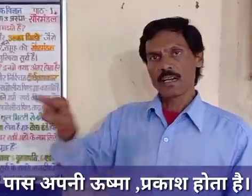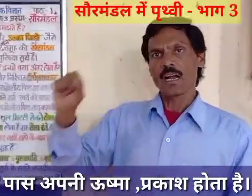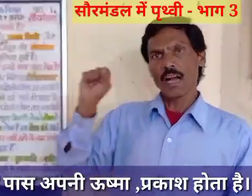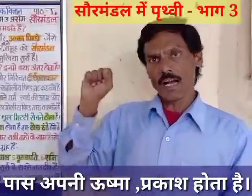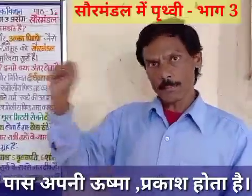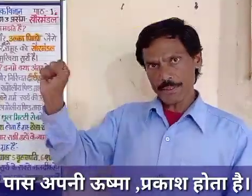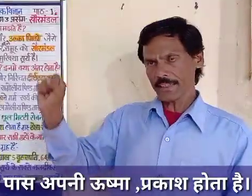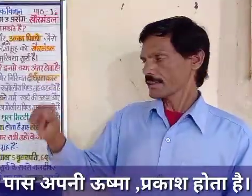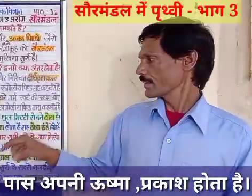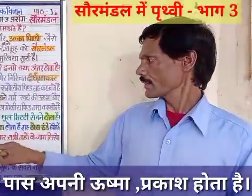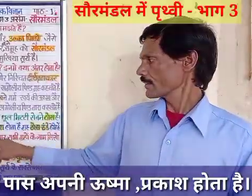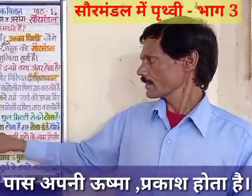अपनी